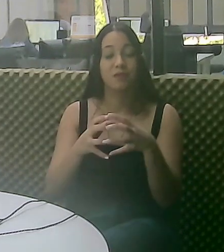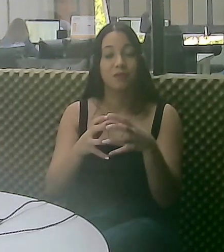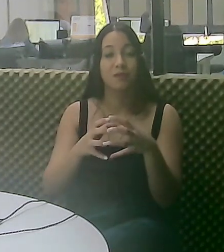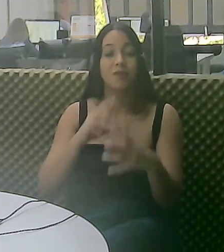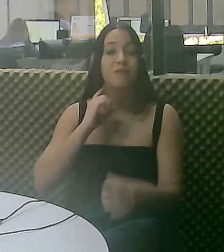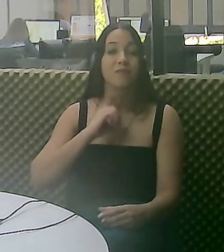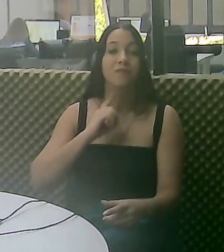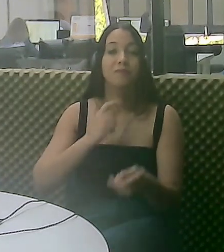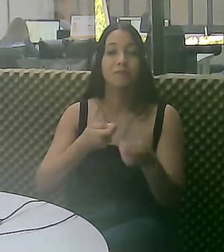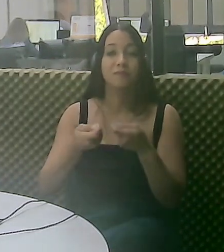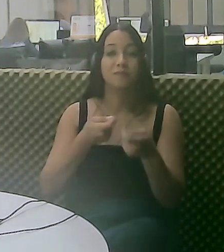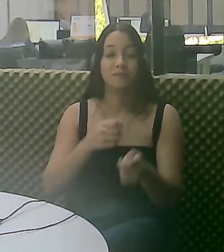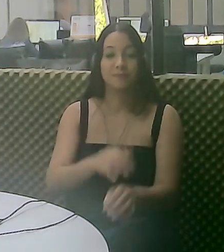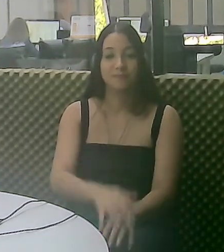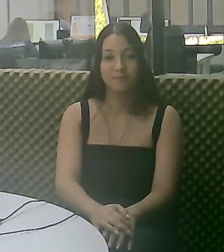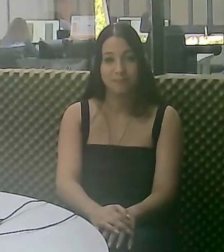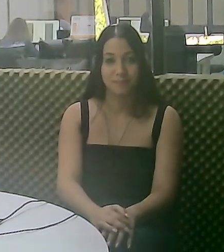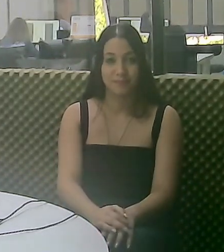Minas Gerais.